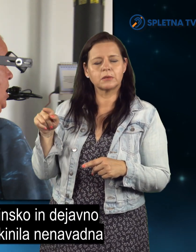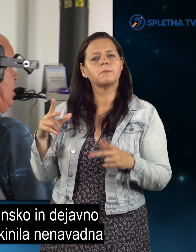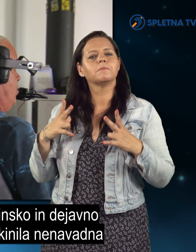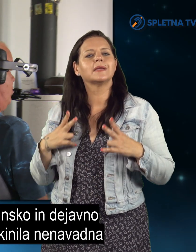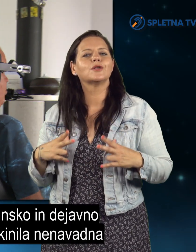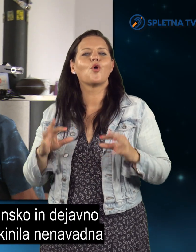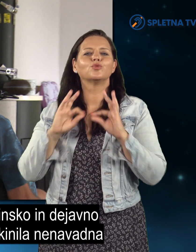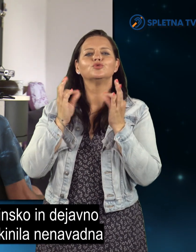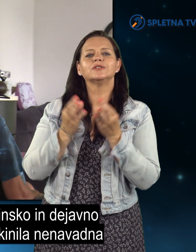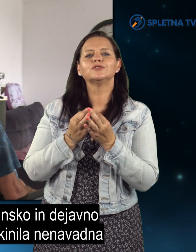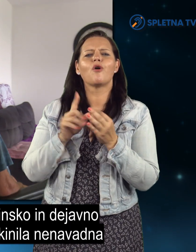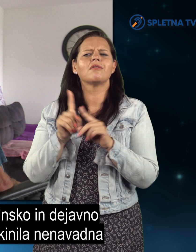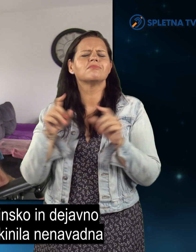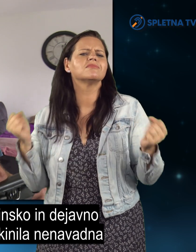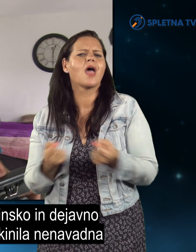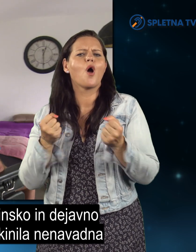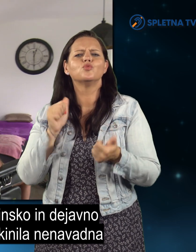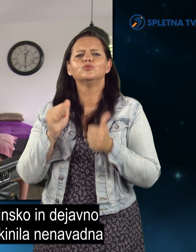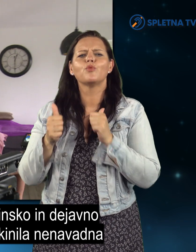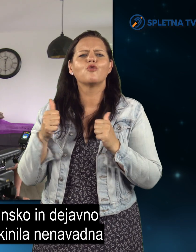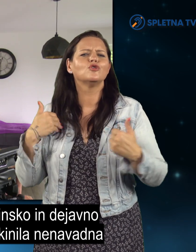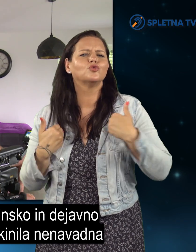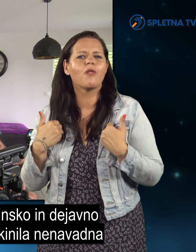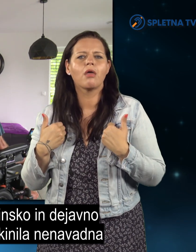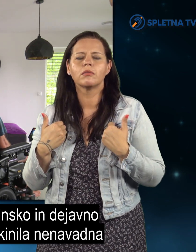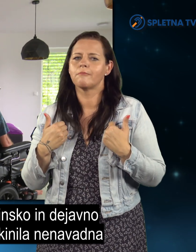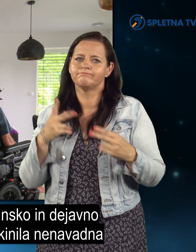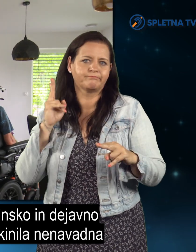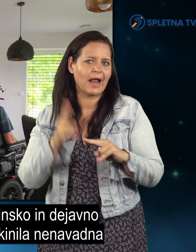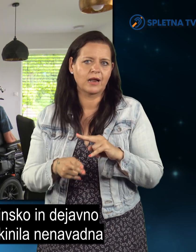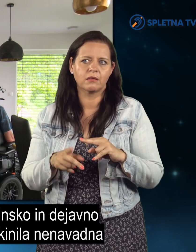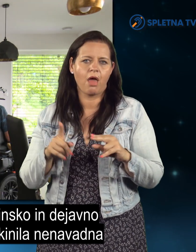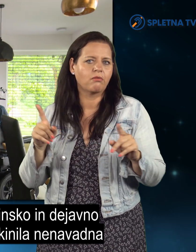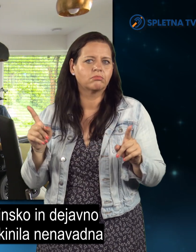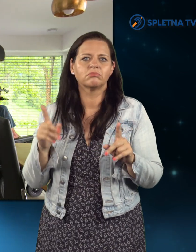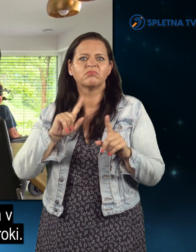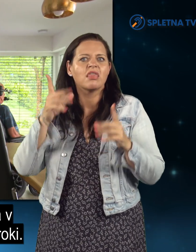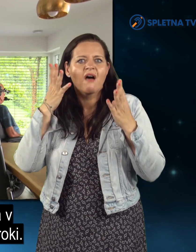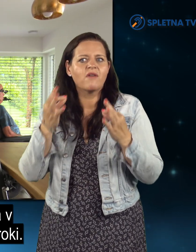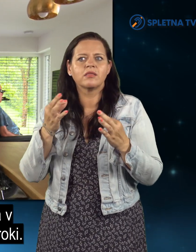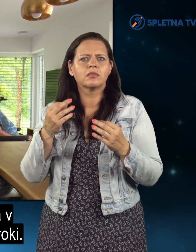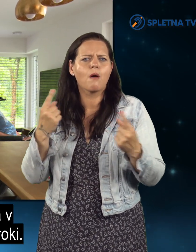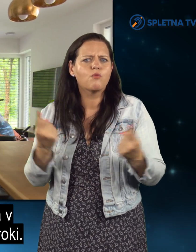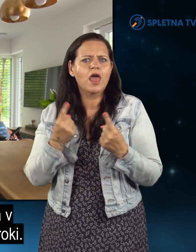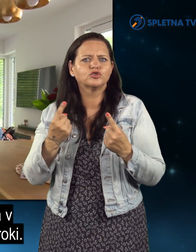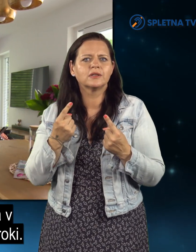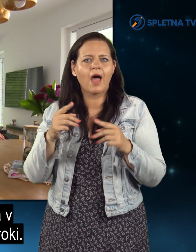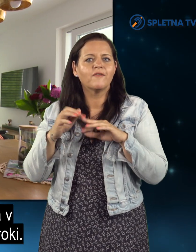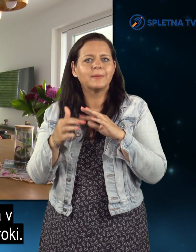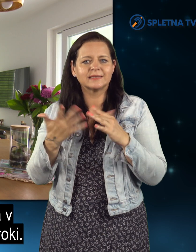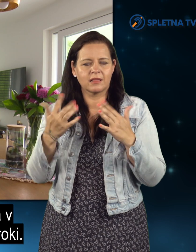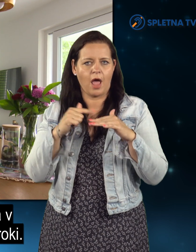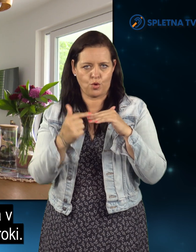Francijevo mirno družinsko in dejavno športno življenje je prekinila nenavadna bolečina v prstih na